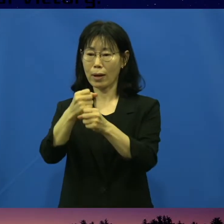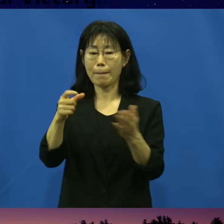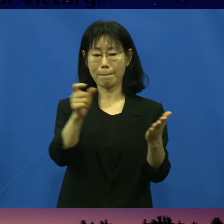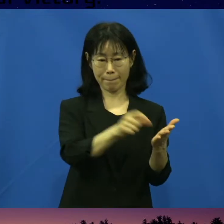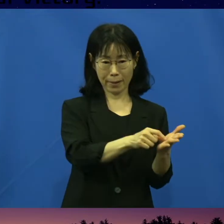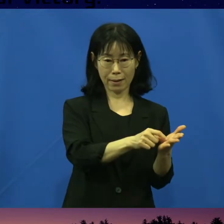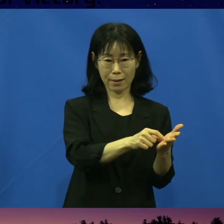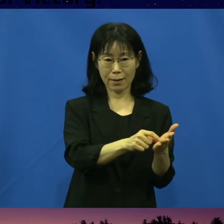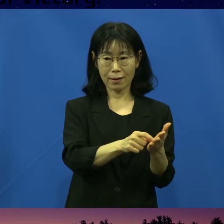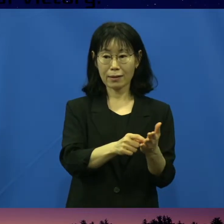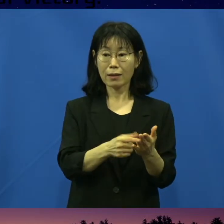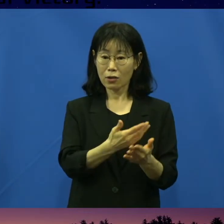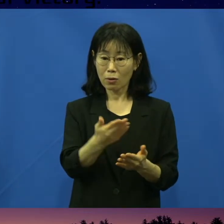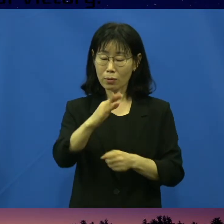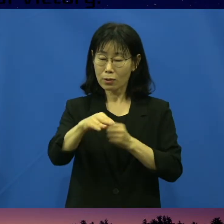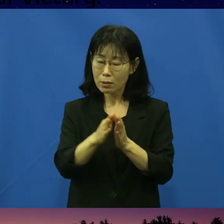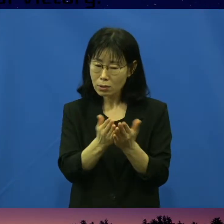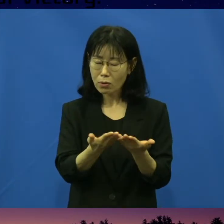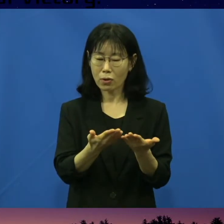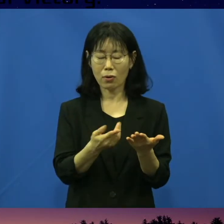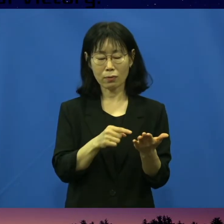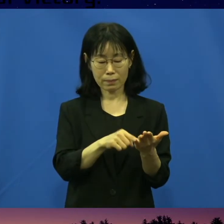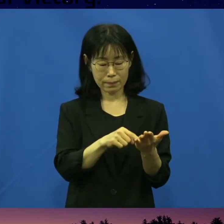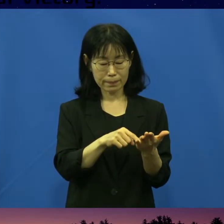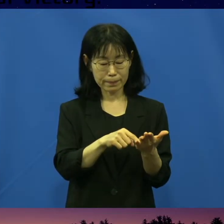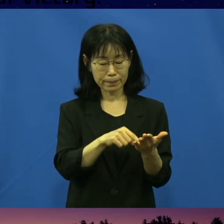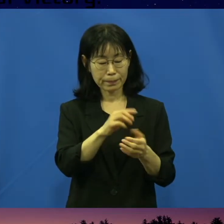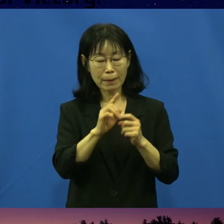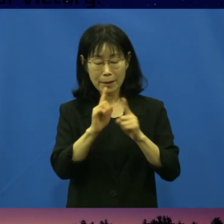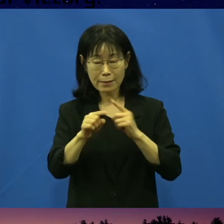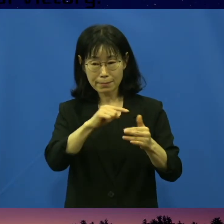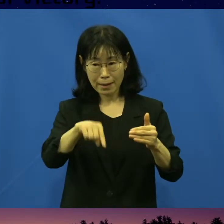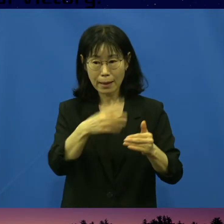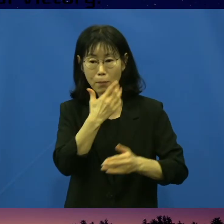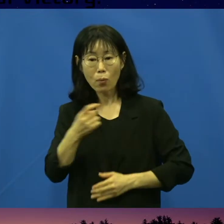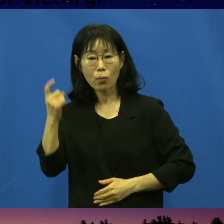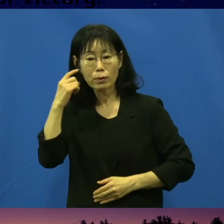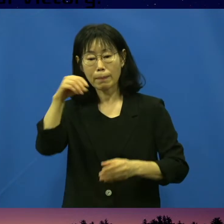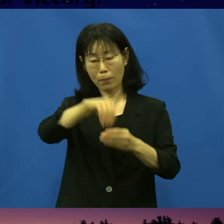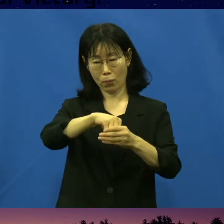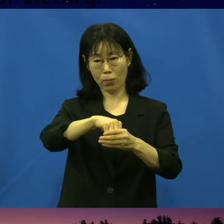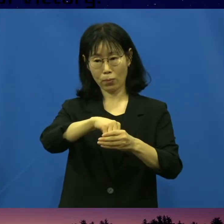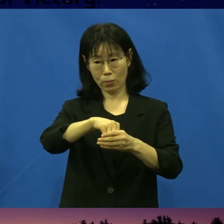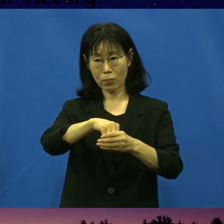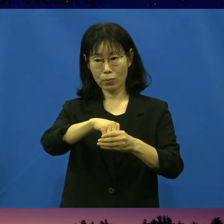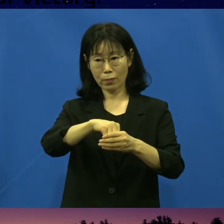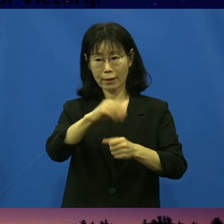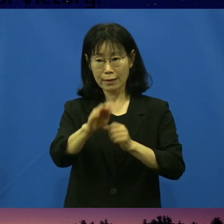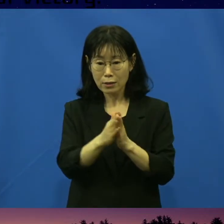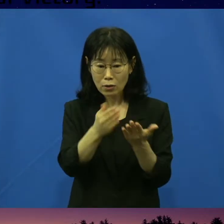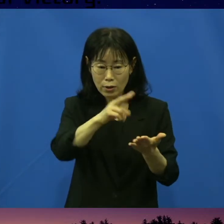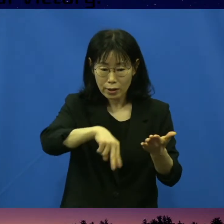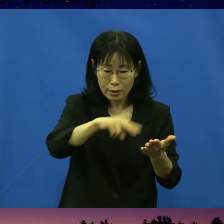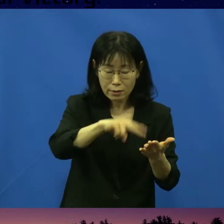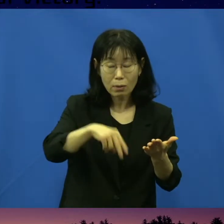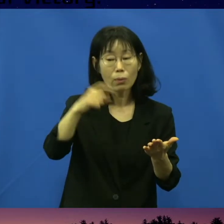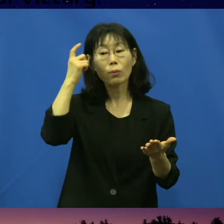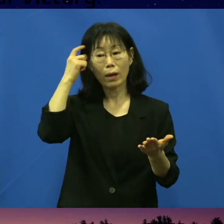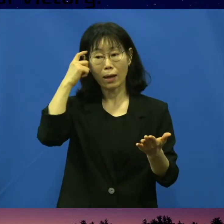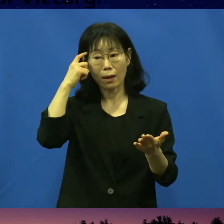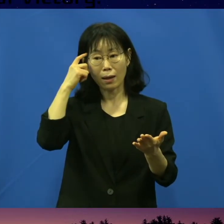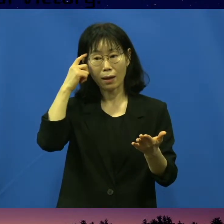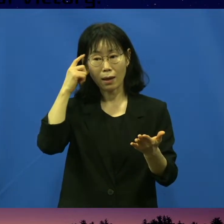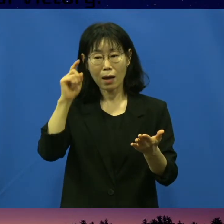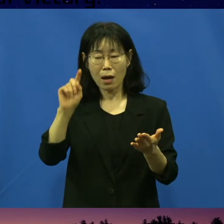그래서 우리가 성경을 사랑하는 거예요. 왜? 이 성경 말씀 안에 복음이 있으니까. 왜 성경을 읽으라고 얘기하는 겁니까? 백독을